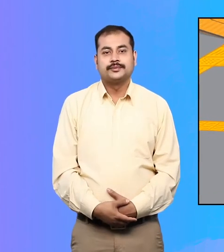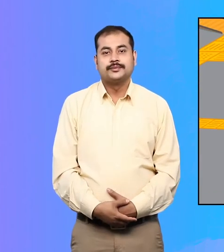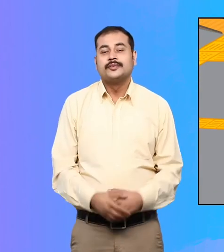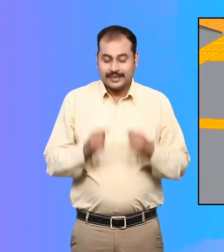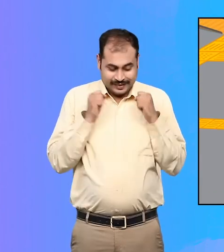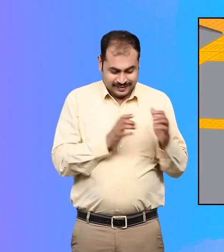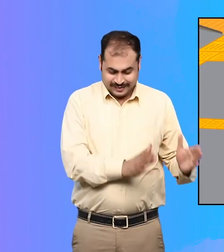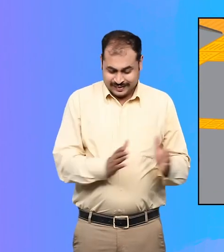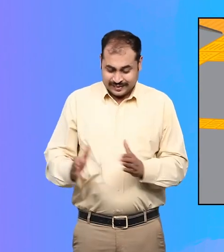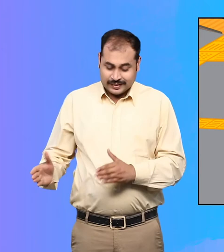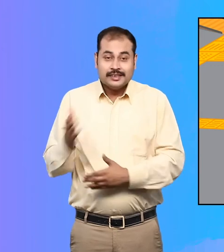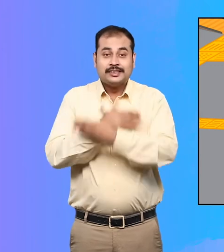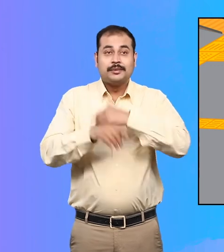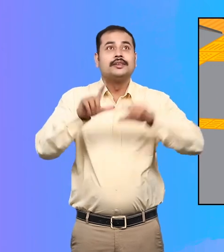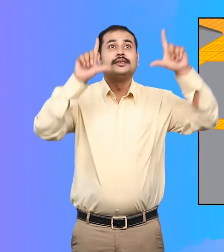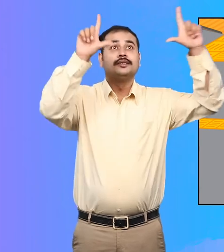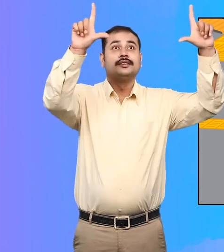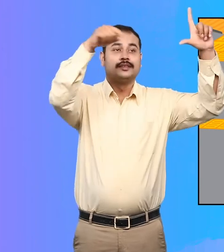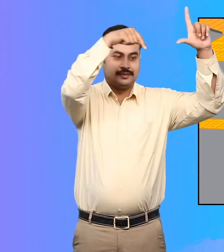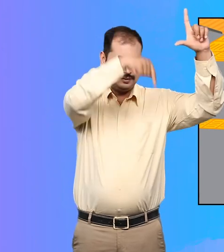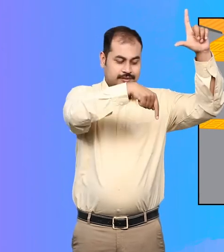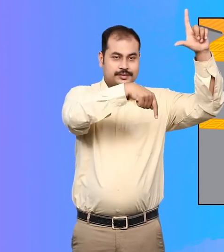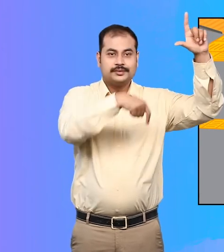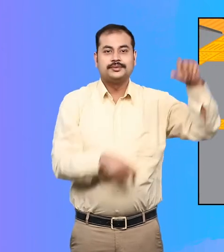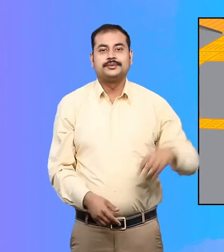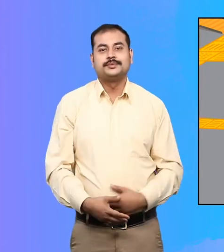को सुगम में रिजर्व्ड सीट्स इन थे बोर्ड टो